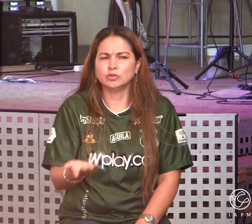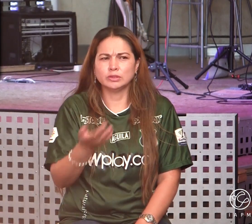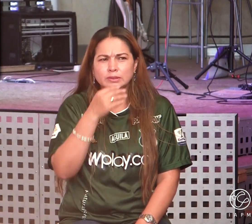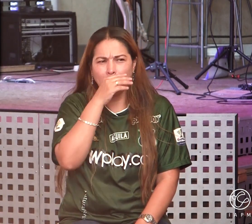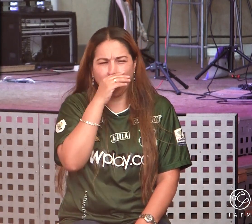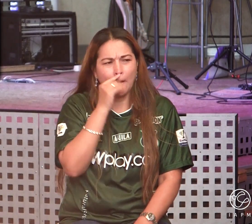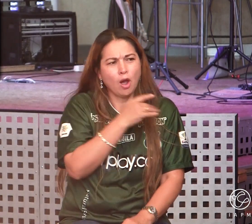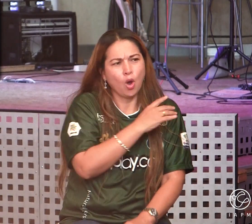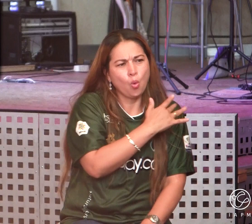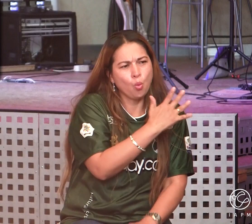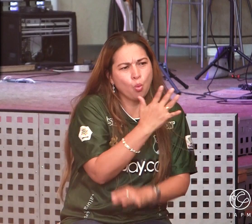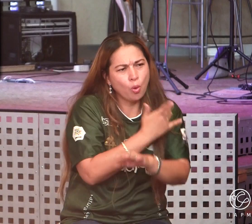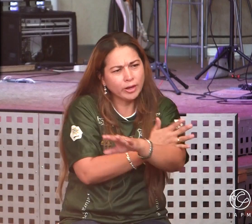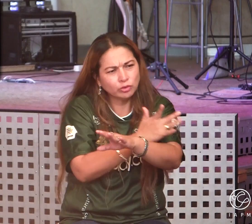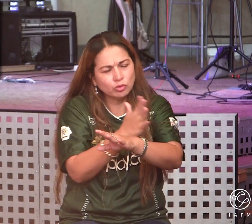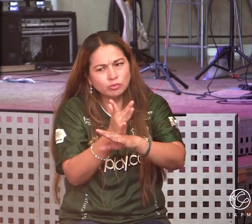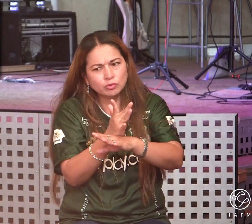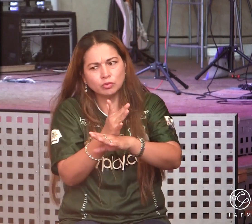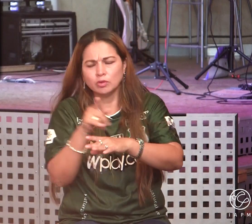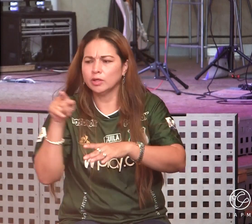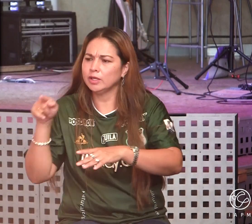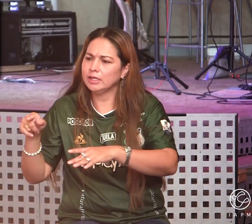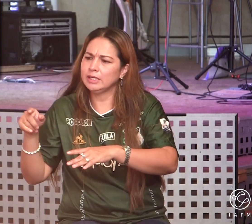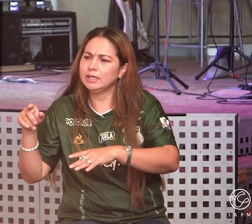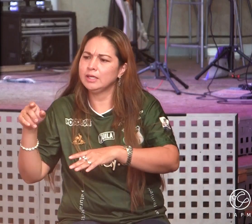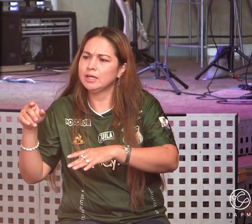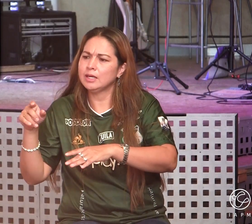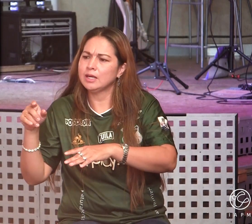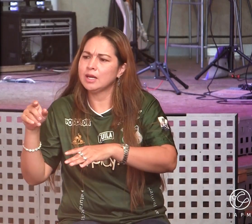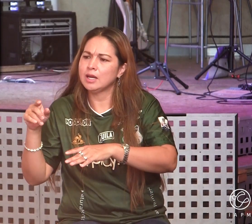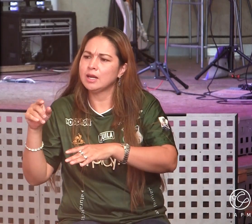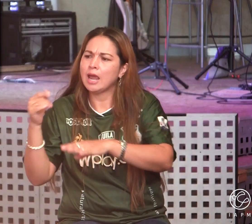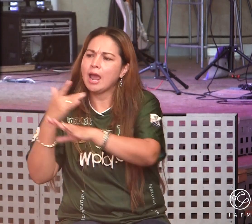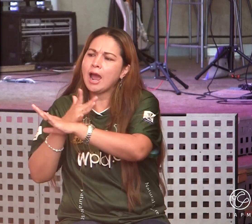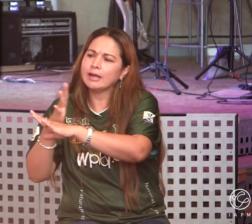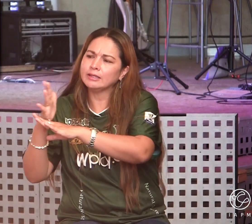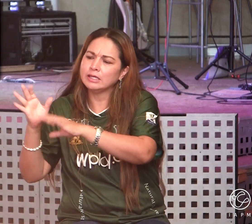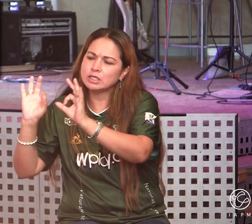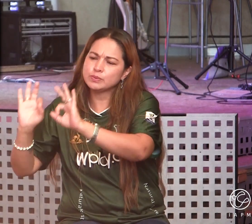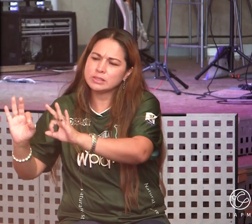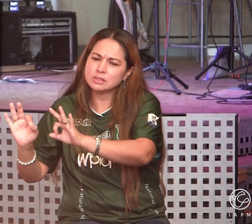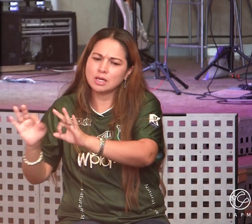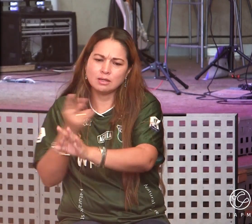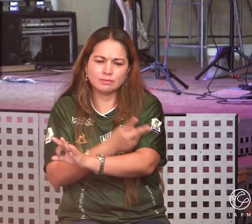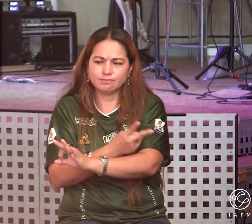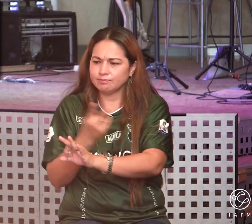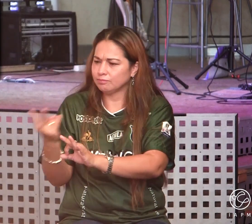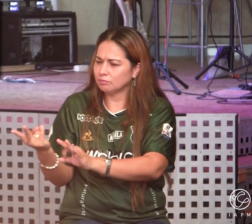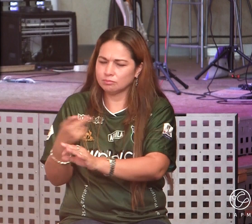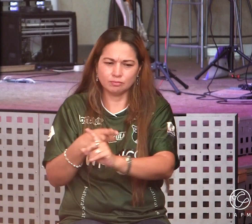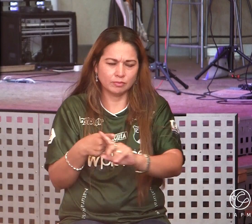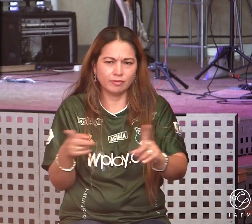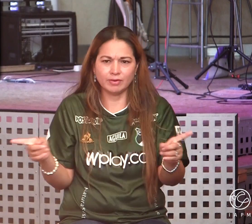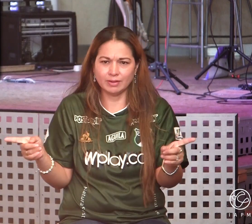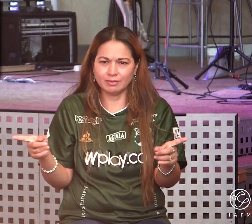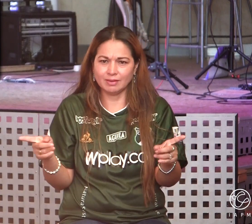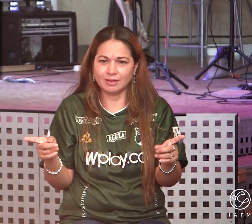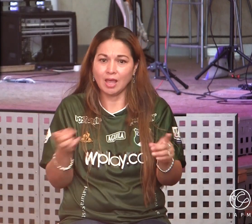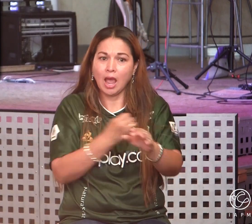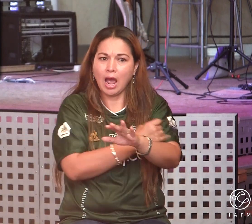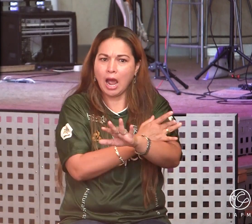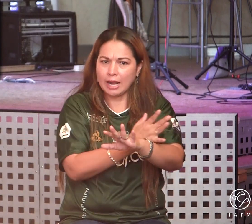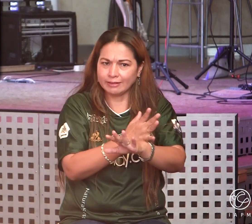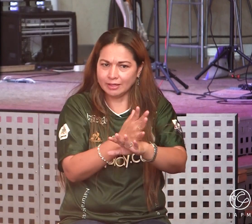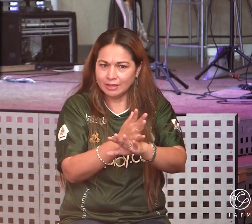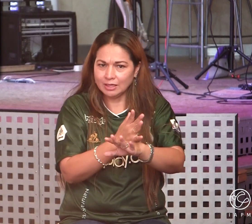que fue un lugar en el Edén. Eso se pone interesantísimo. Un lugar en el Edén que fue el huerto que Dios preparó. Y dice que